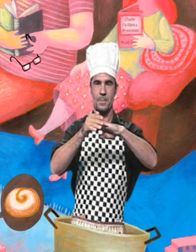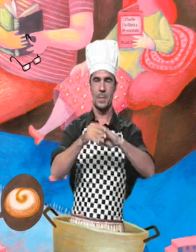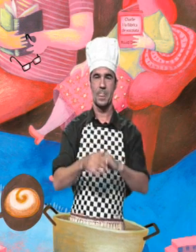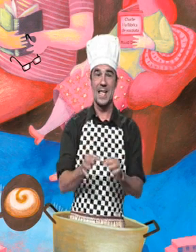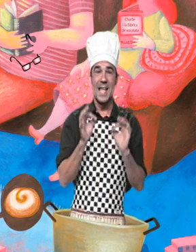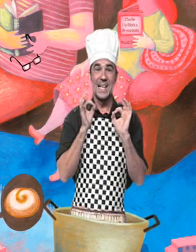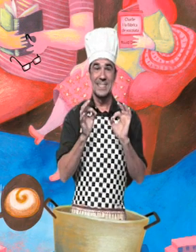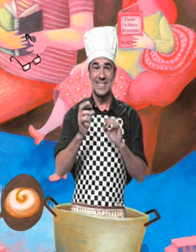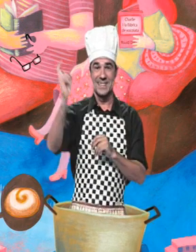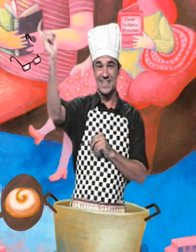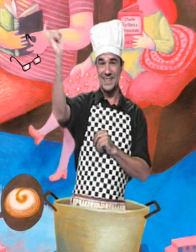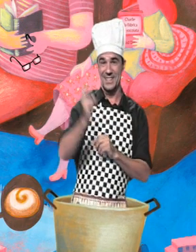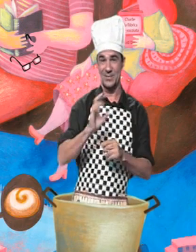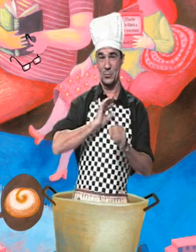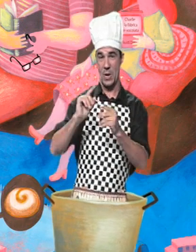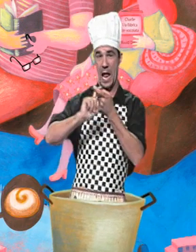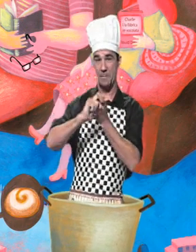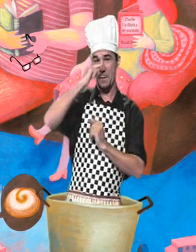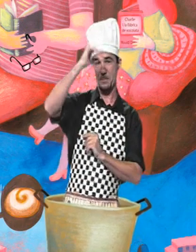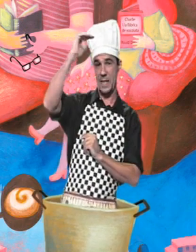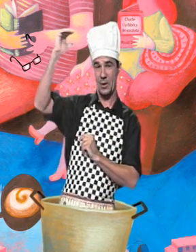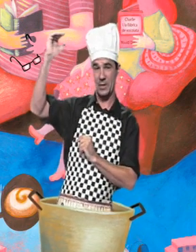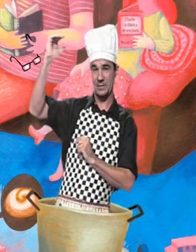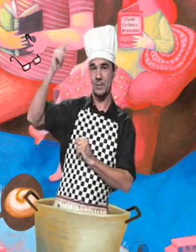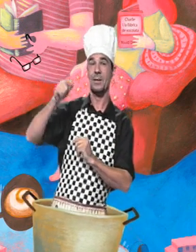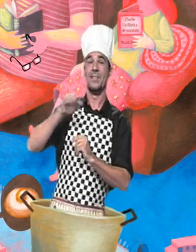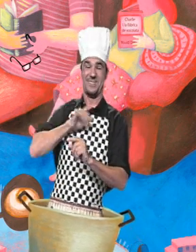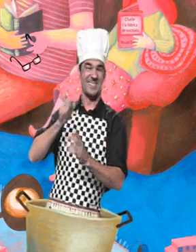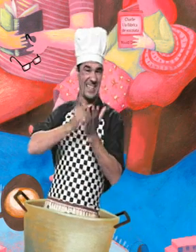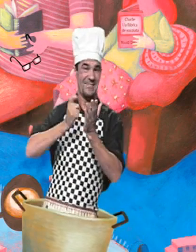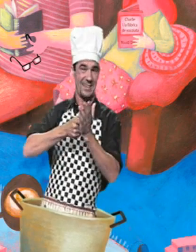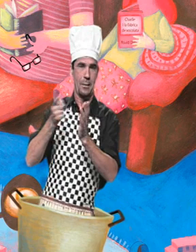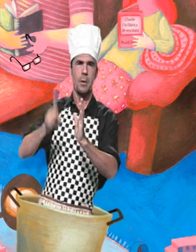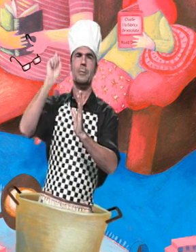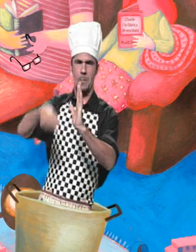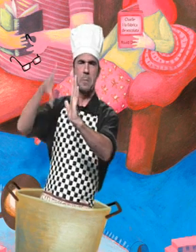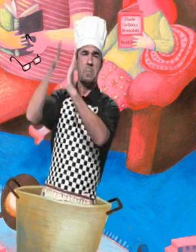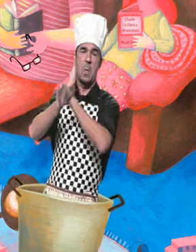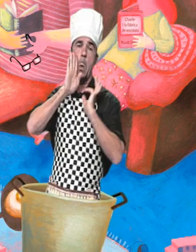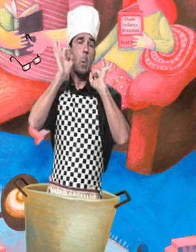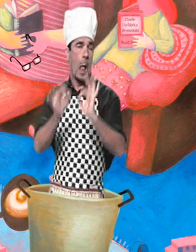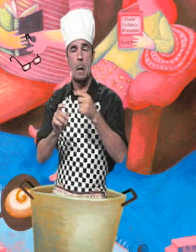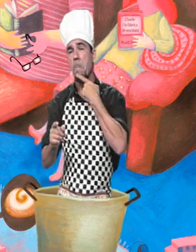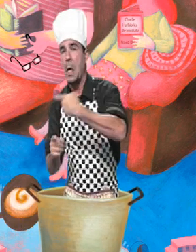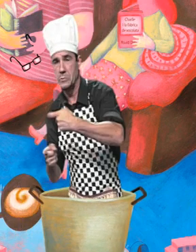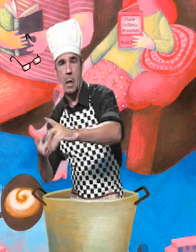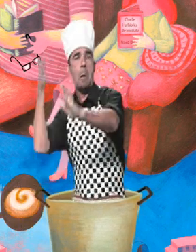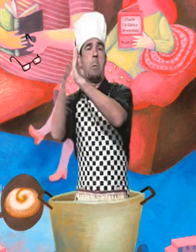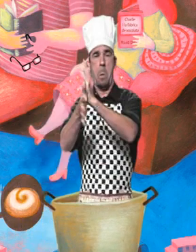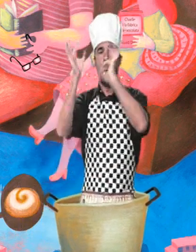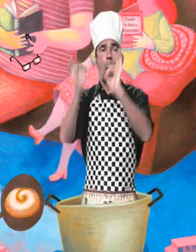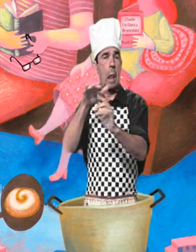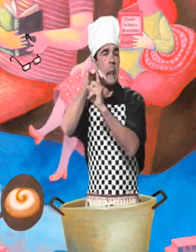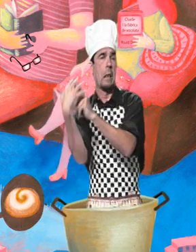Quan van arribar els germans grans d'en Xim, li van fer les mateixes preguntes. I ell va